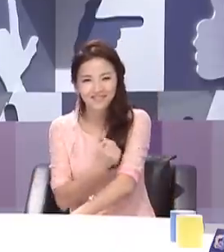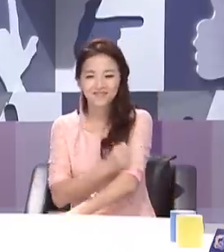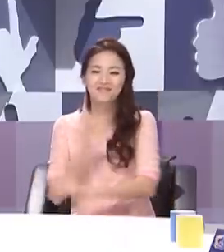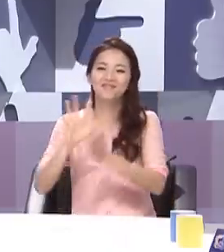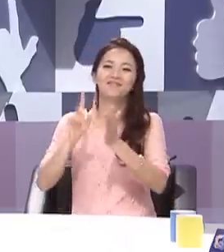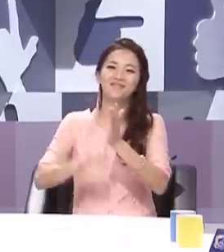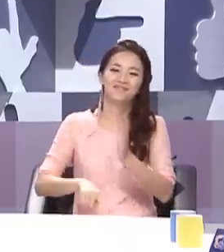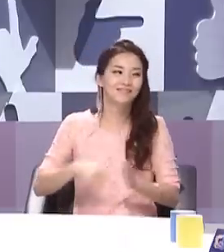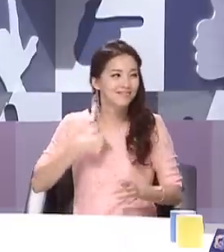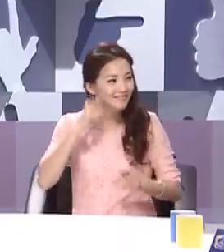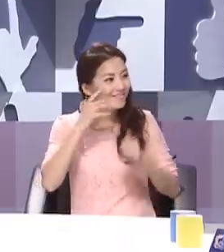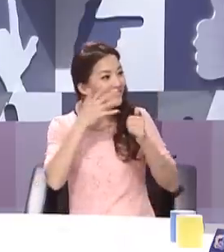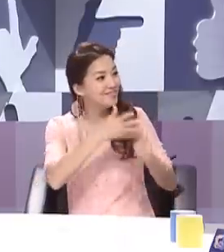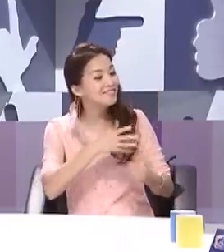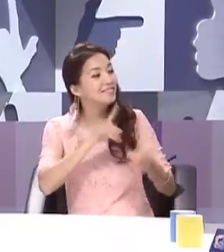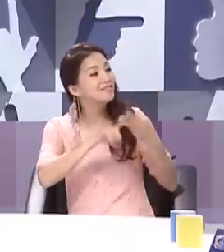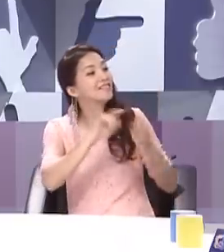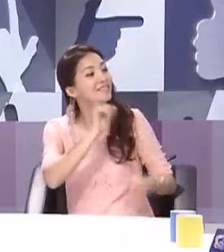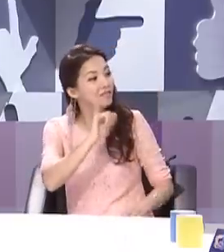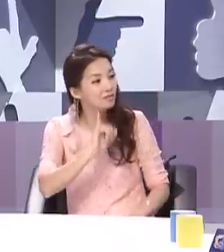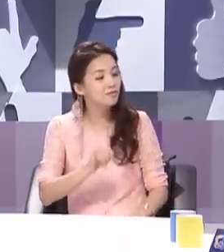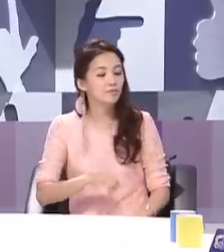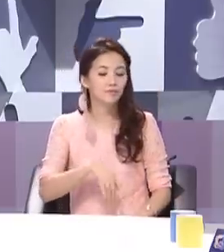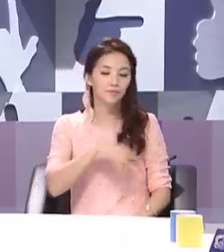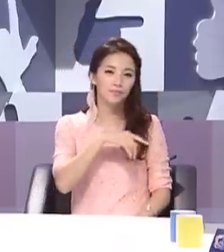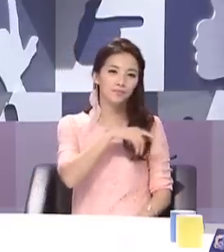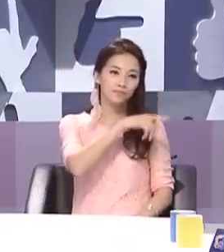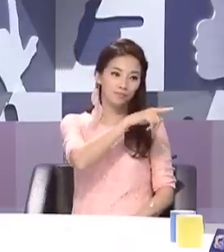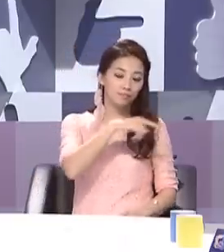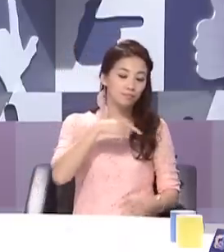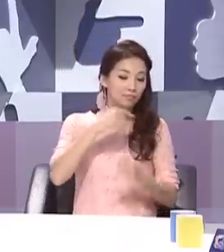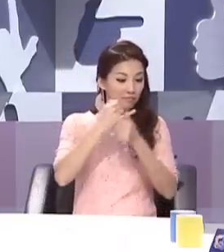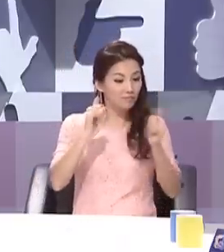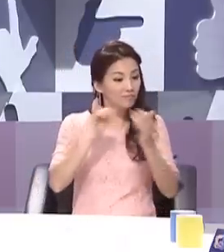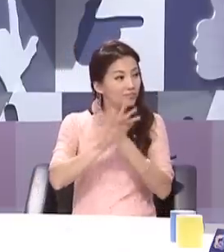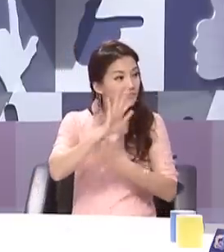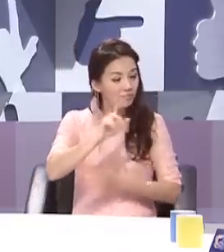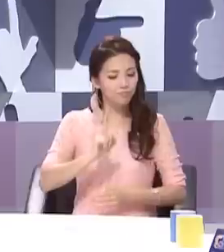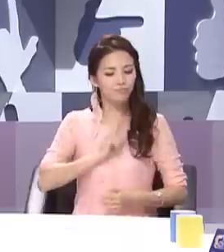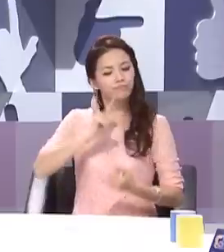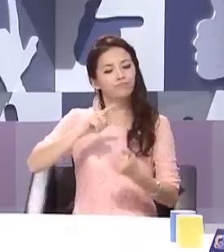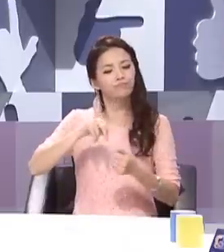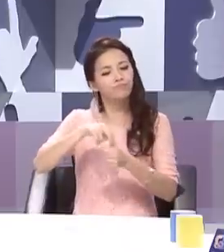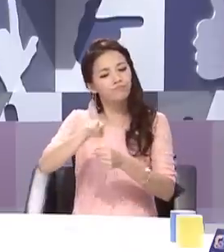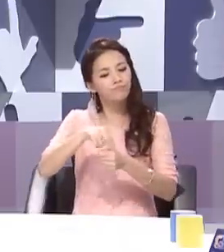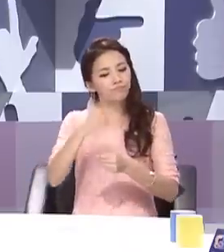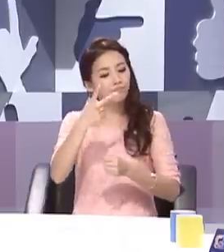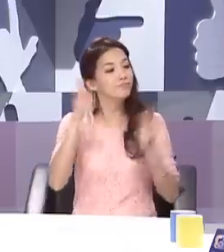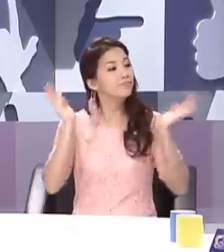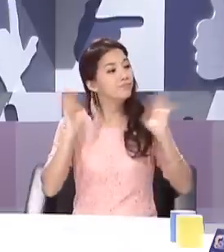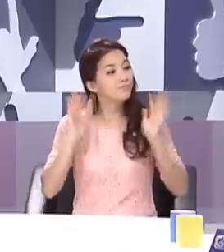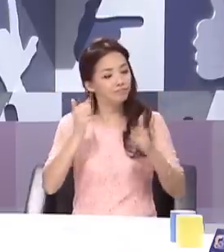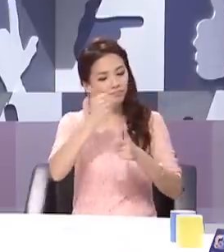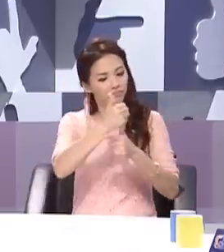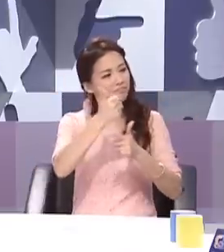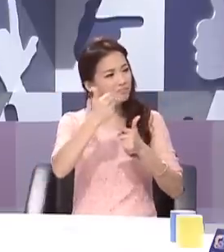辛苦，很不容易的。想请问春叶姐，你离婚之后独自抚养两个儿